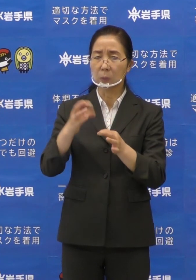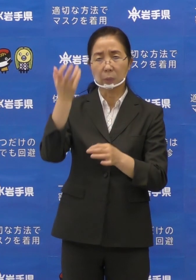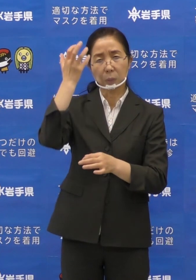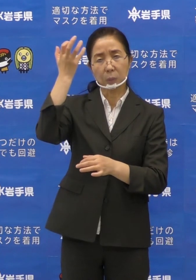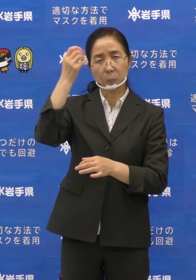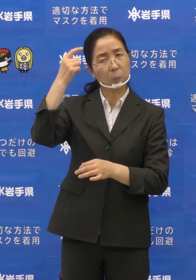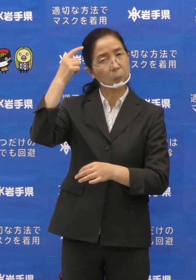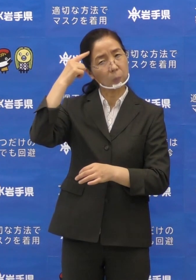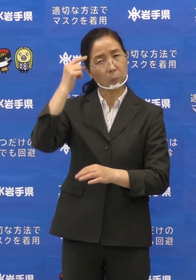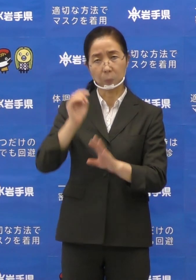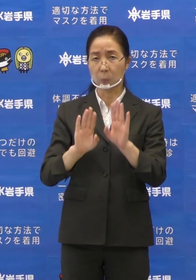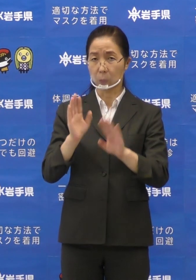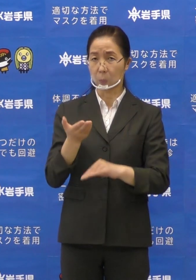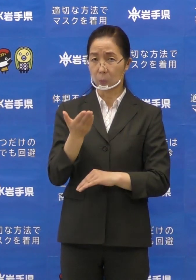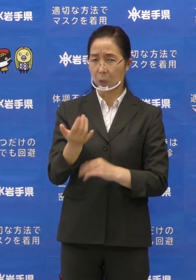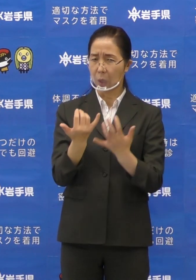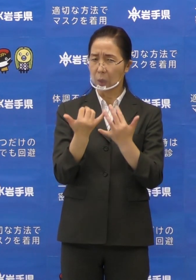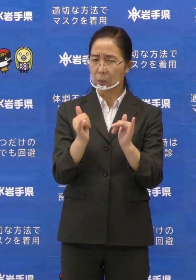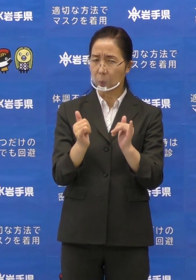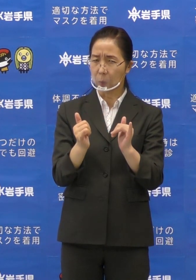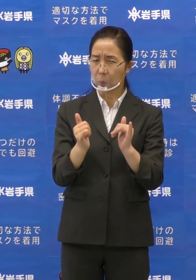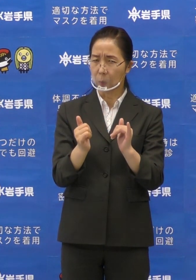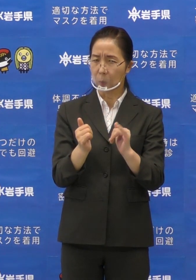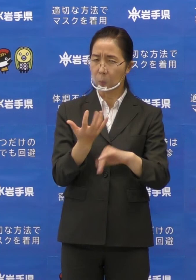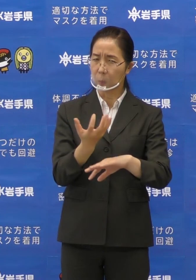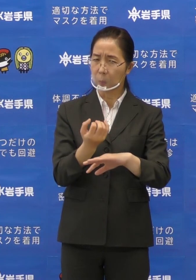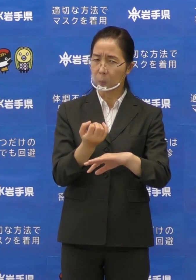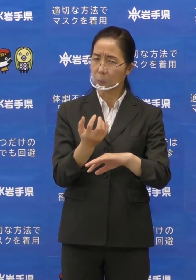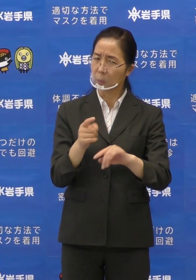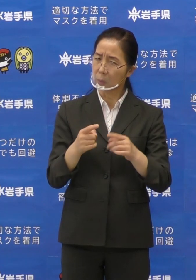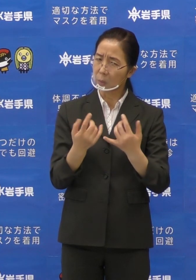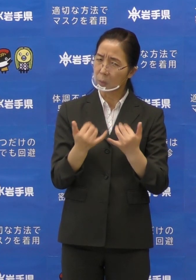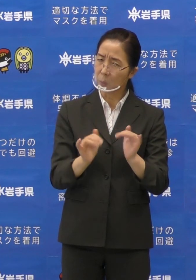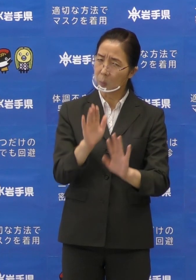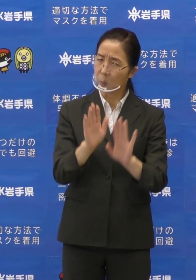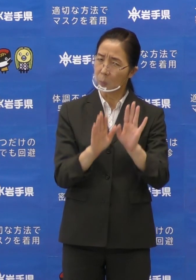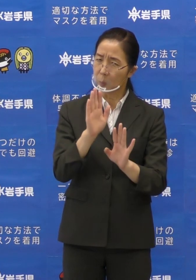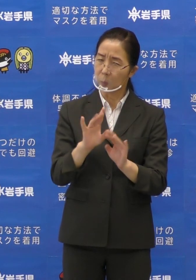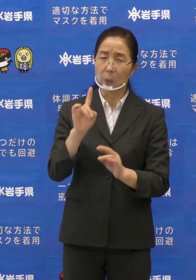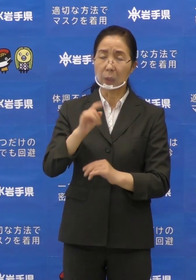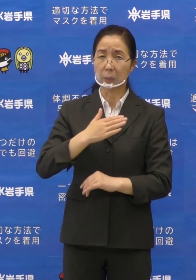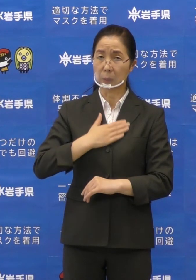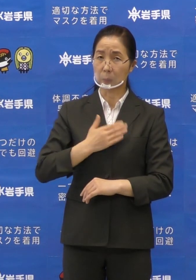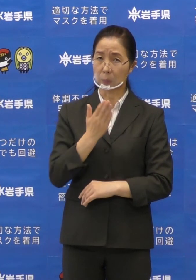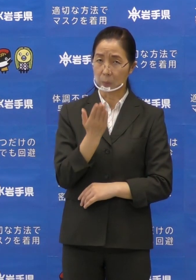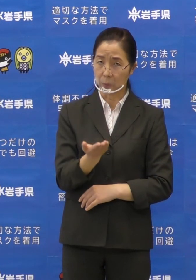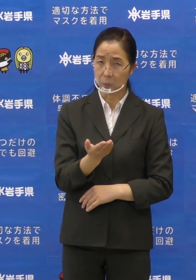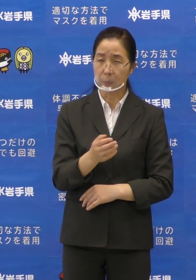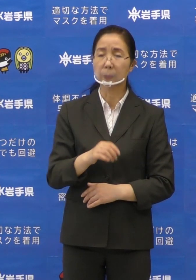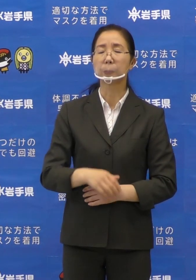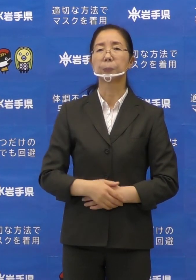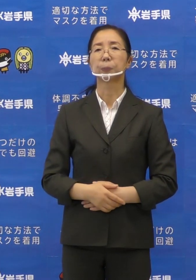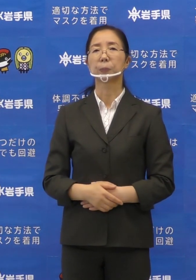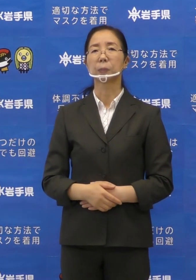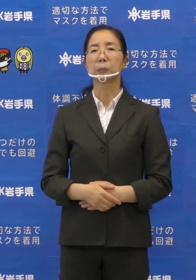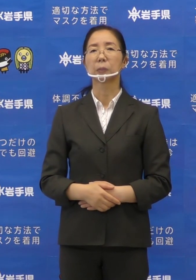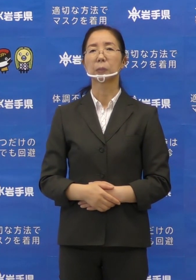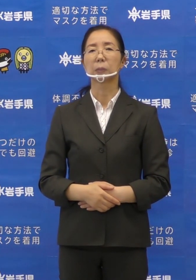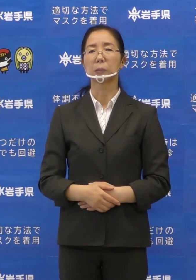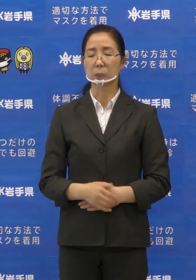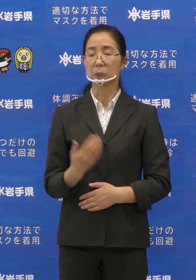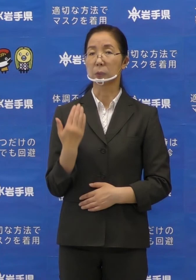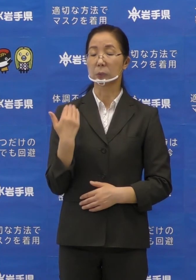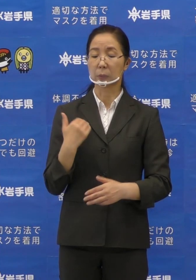ように人物を評価しているのか教えていただけたらと思いました。 8月14